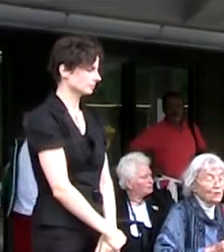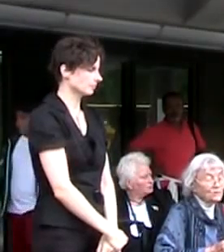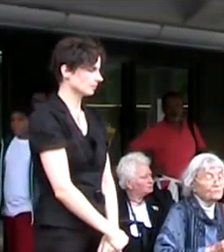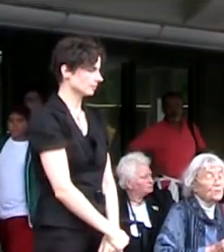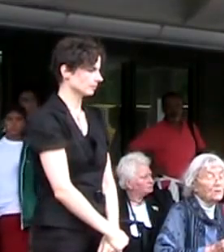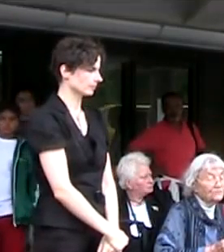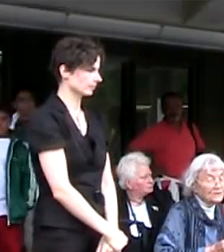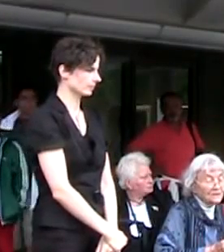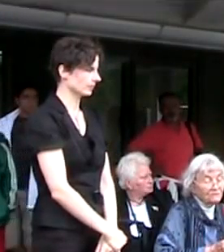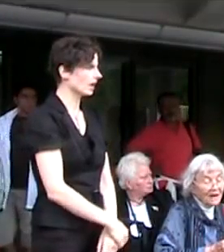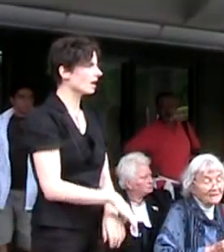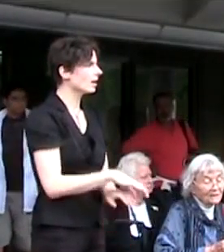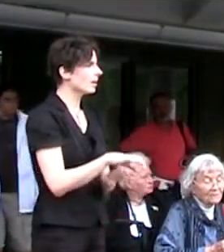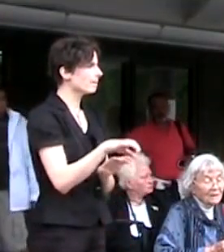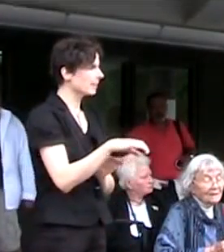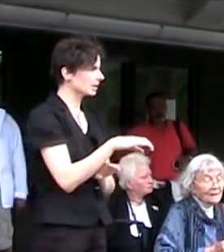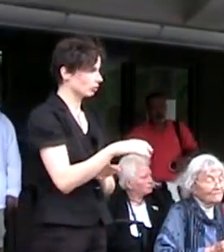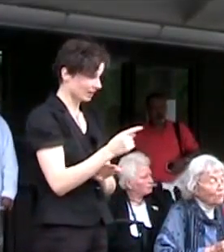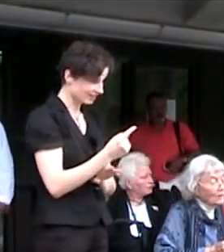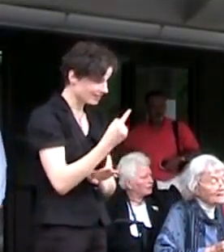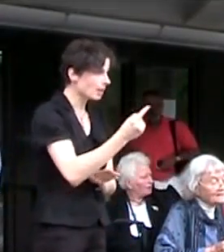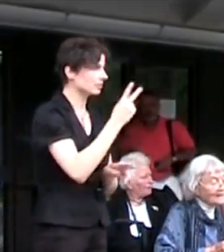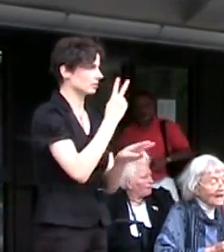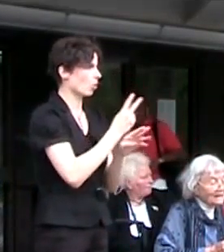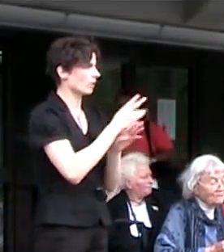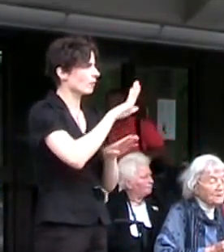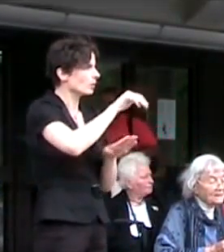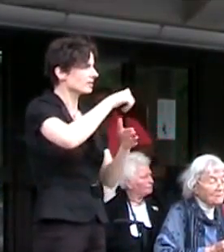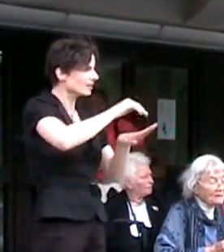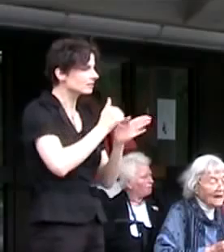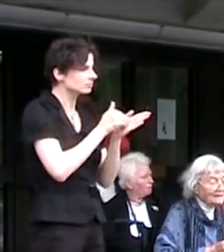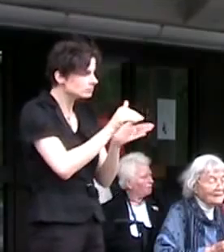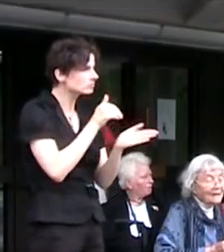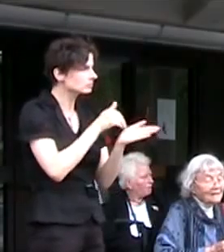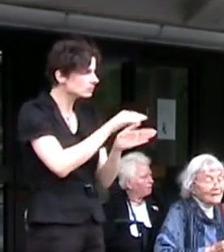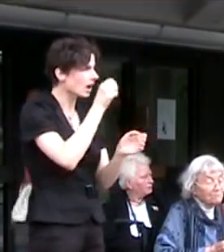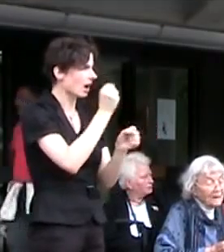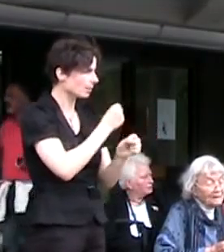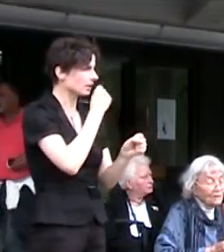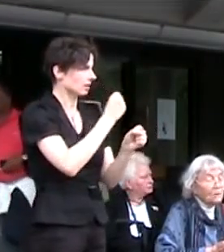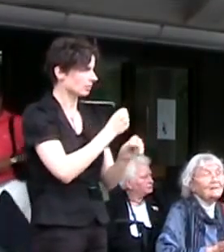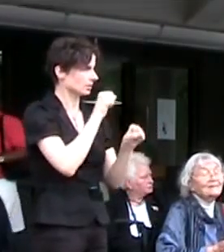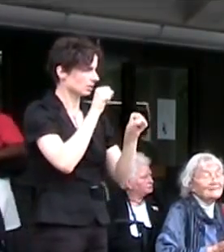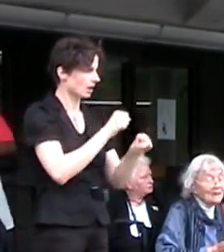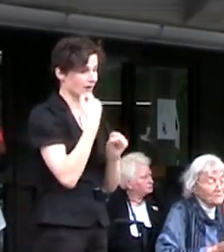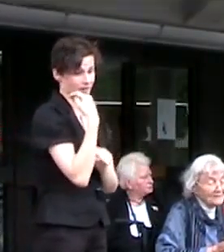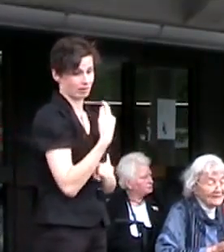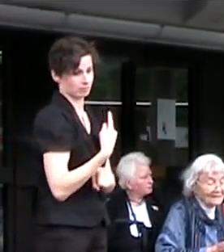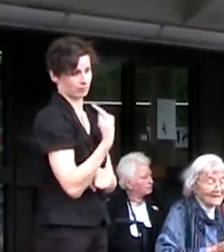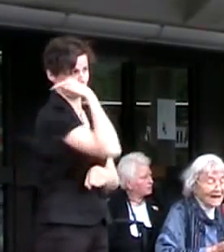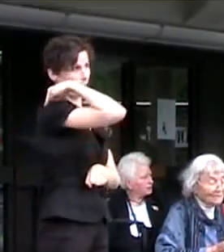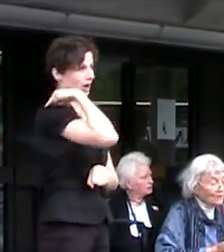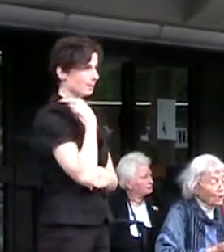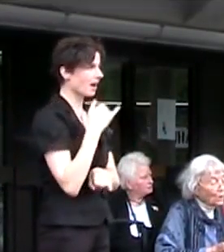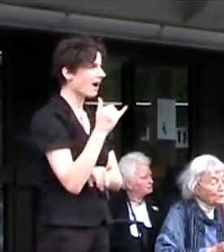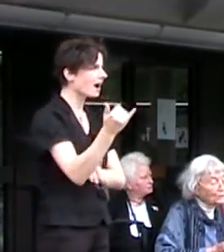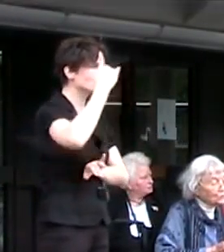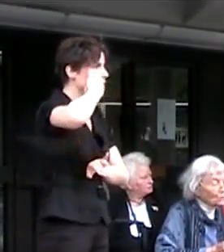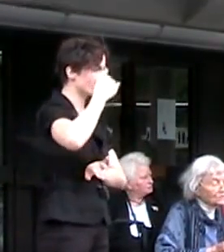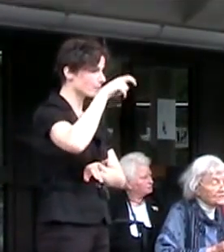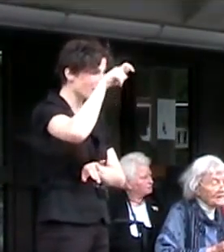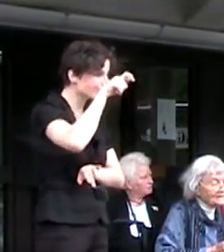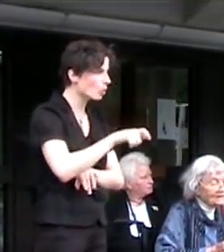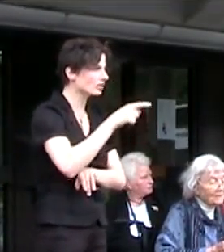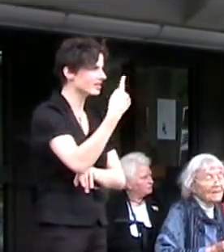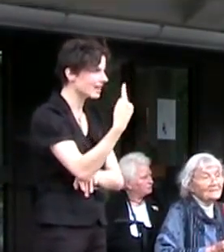nach 1945 weiter. Im vorletzten Jahr rief mich jemand an, den Bethel noch in den 70er Jahren unter